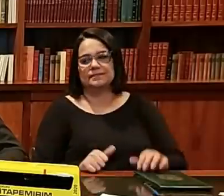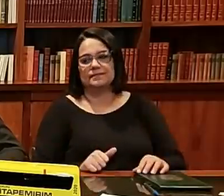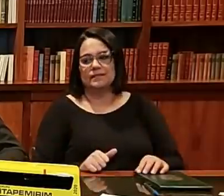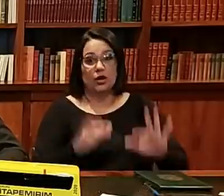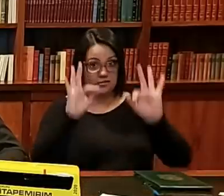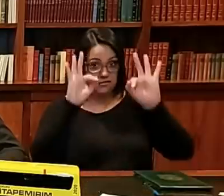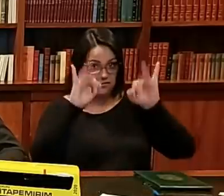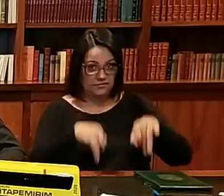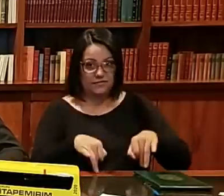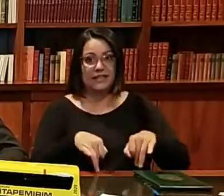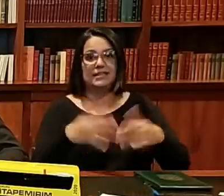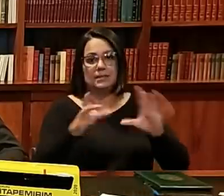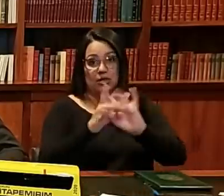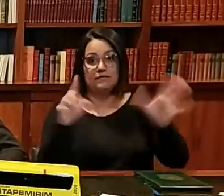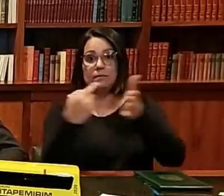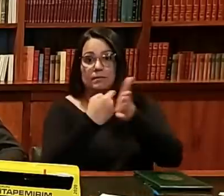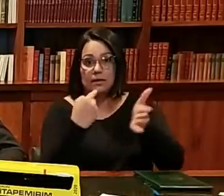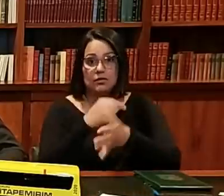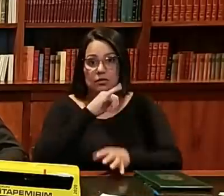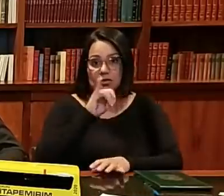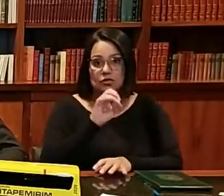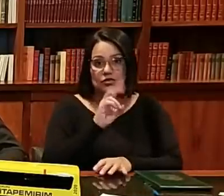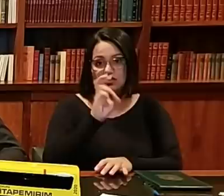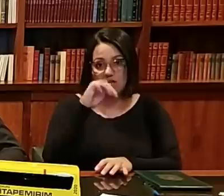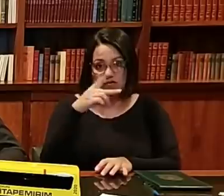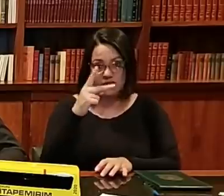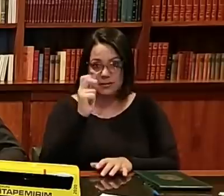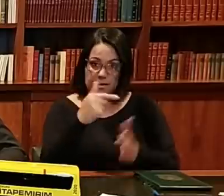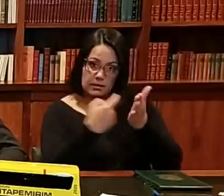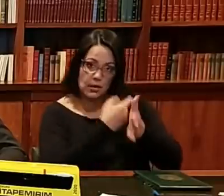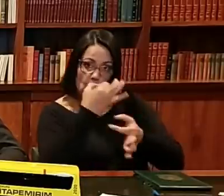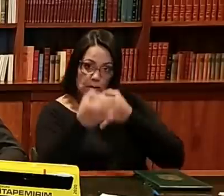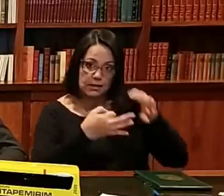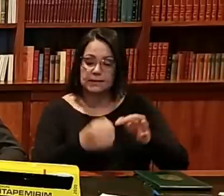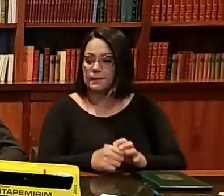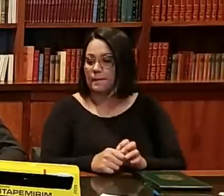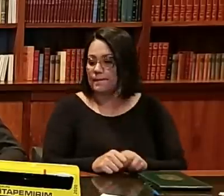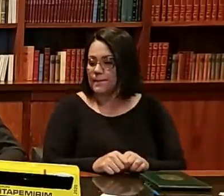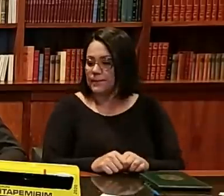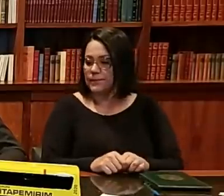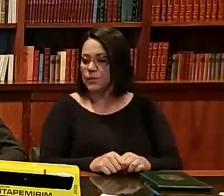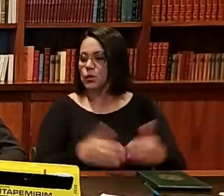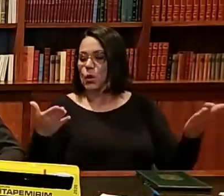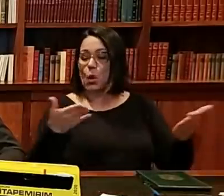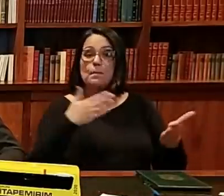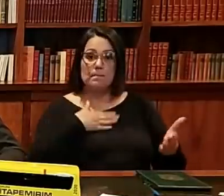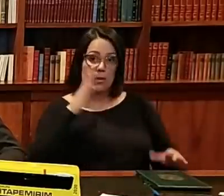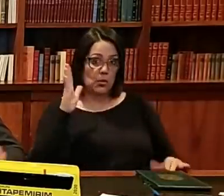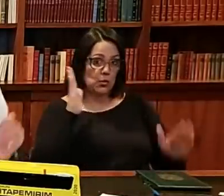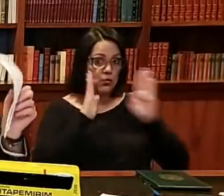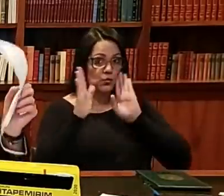Jovem Pan, através da equipe aí do Augusto Nunes, fazer seus comentários. Eu publiquei hoje no meu